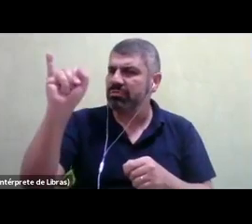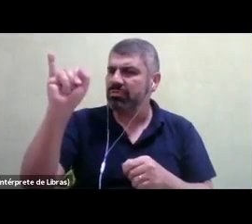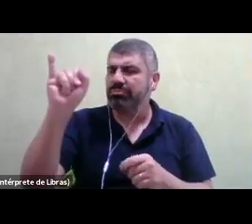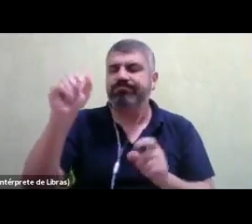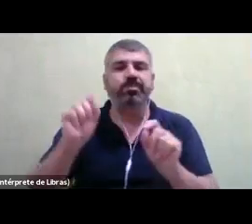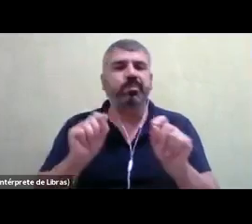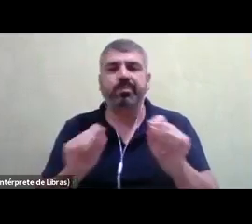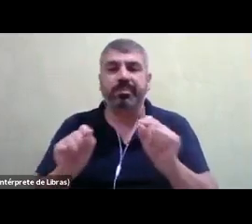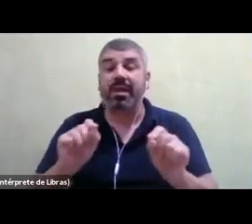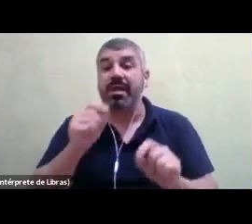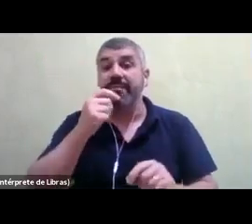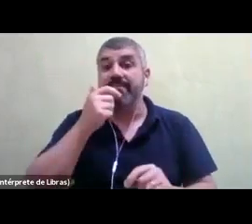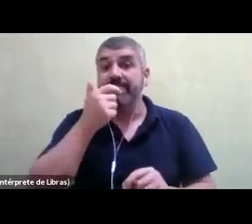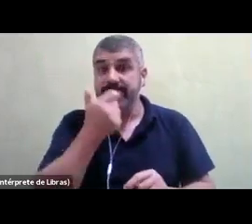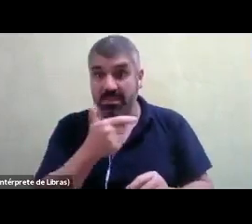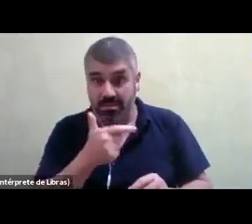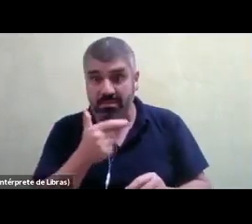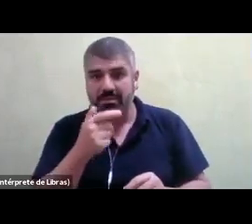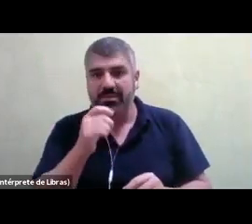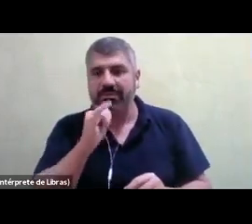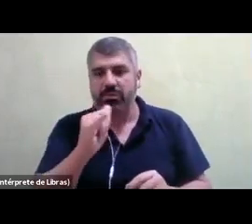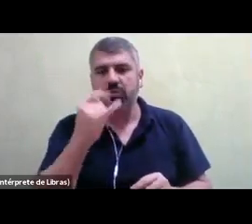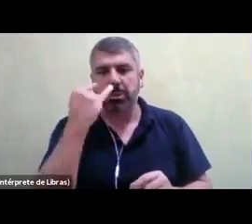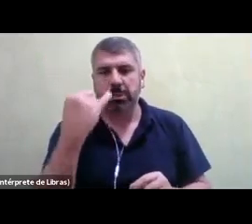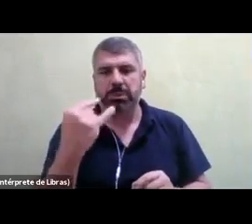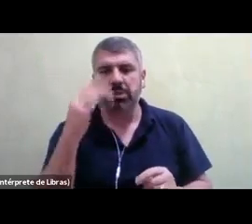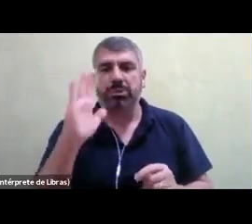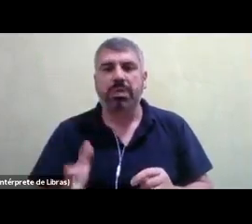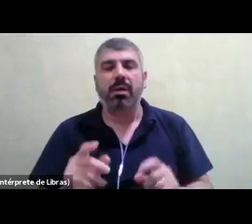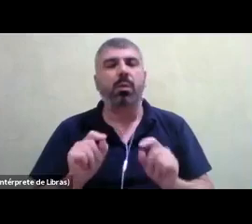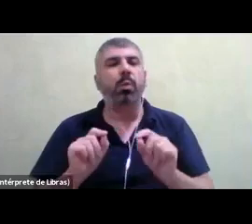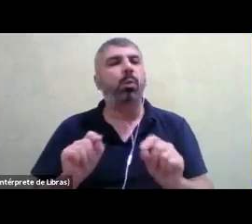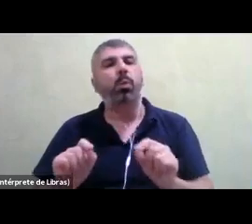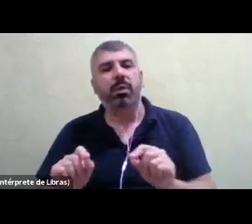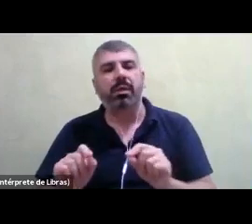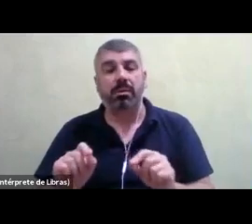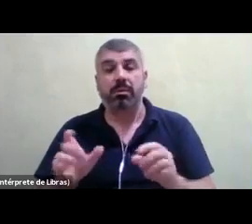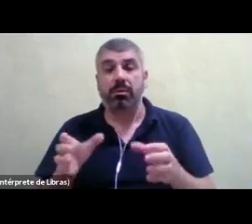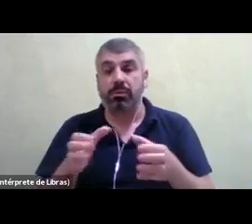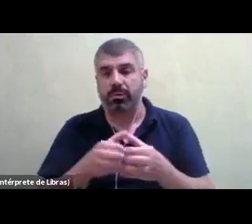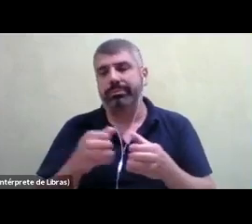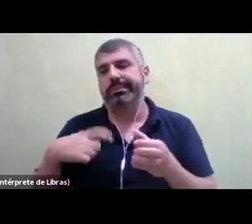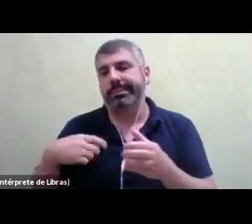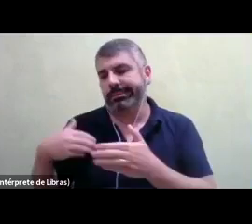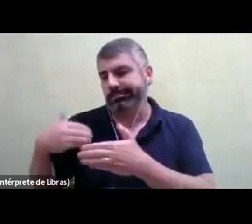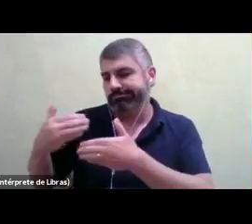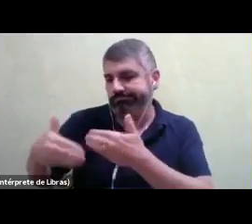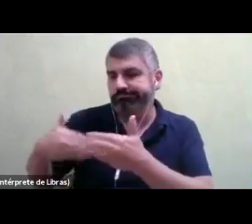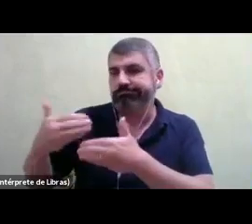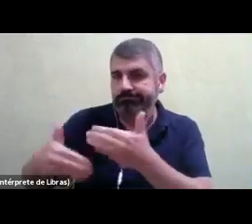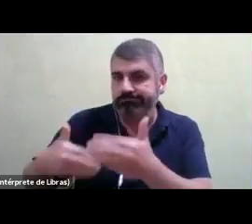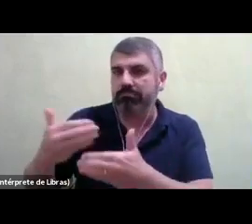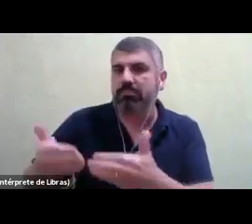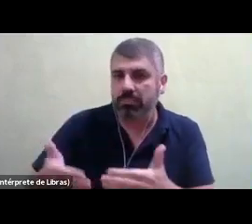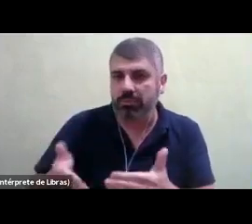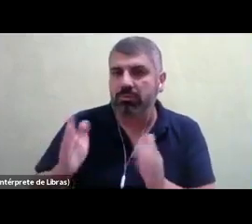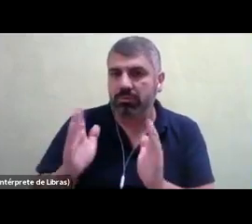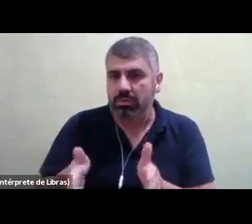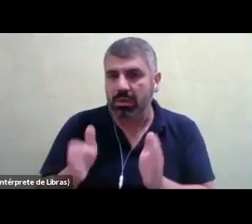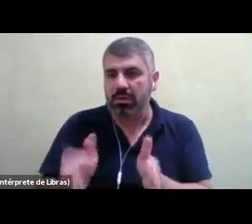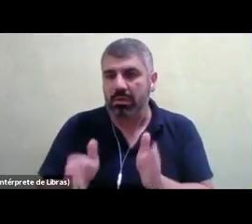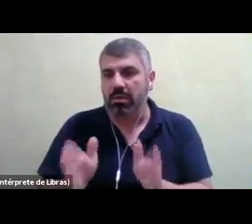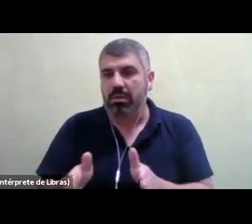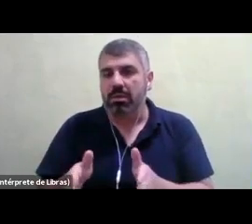a Fernanda já ressaltou, né, o processo que o nosso grupo viveu, que eu acho